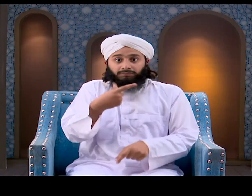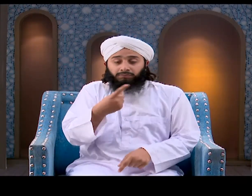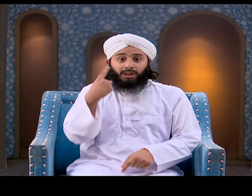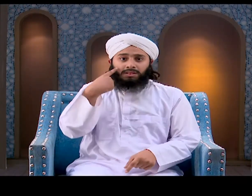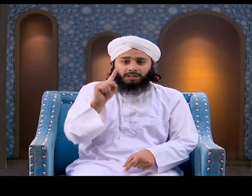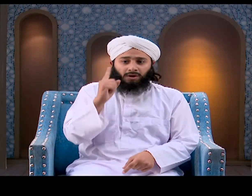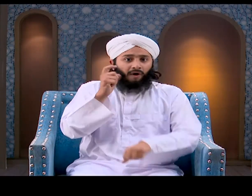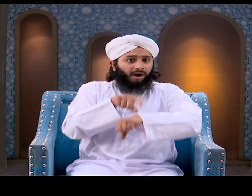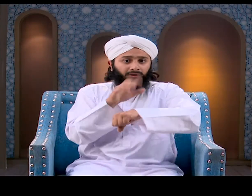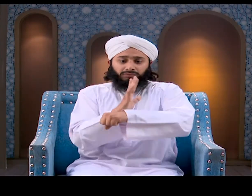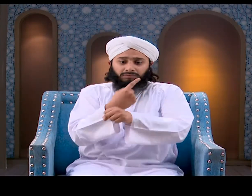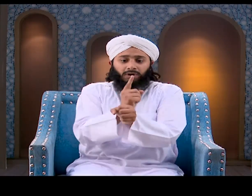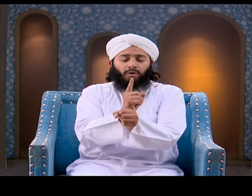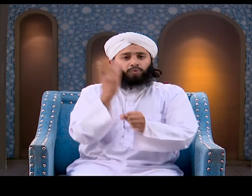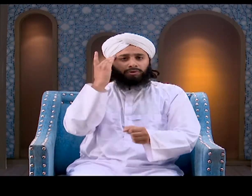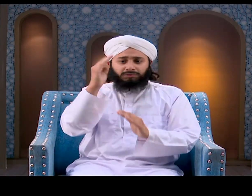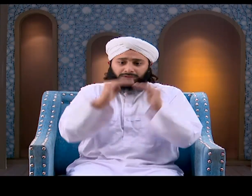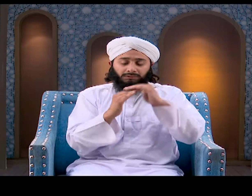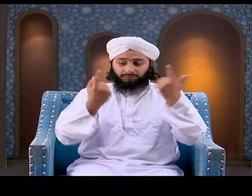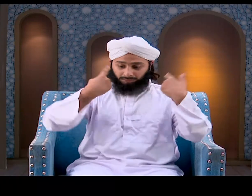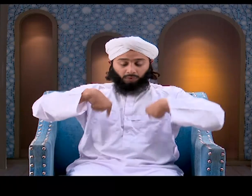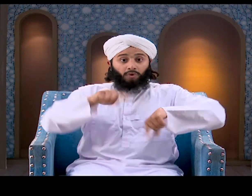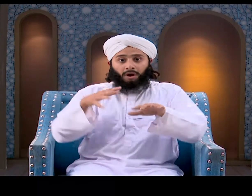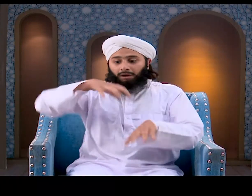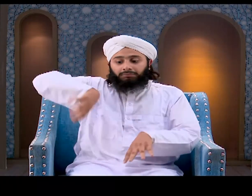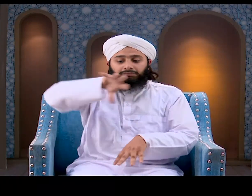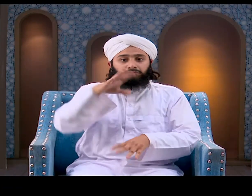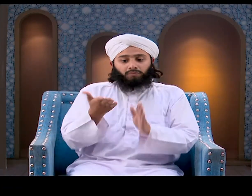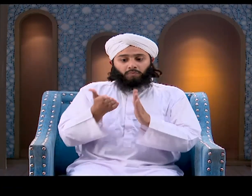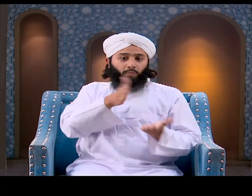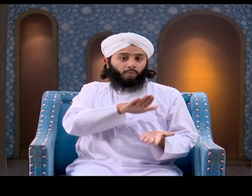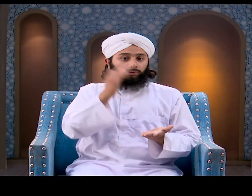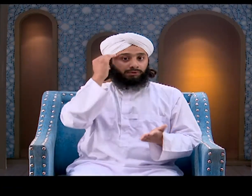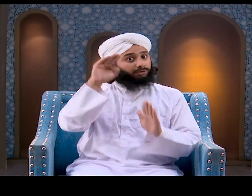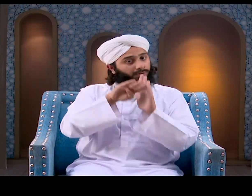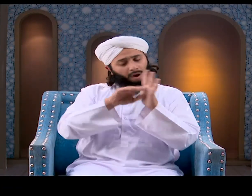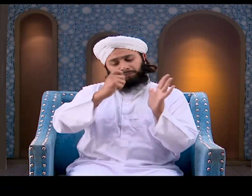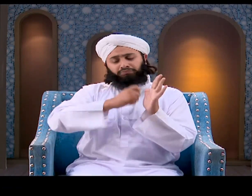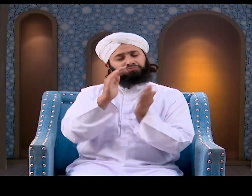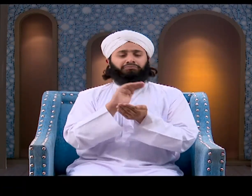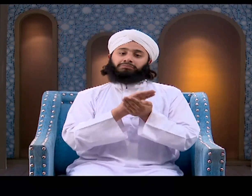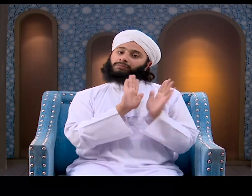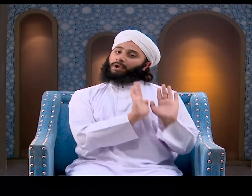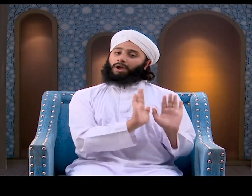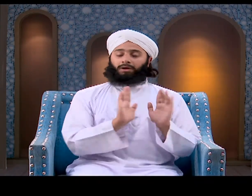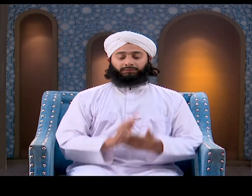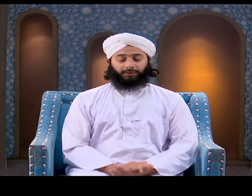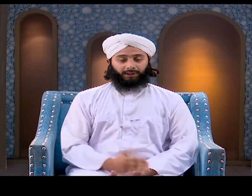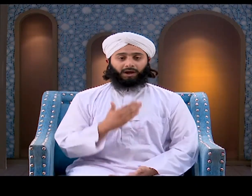دن، کس وقت، کس لمحے، کس حال میں کہاں موت آنی ہے، اللہ پاک کے ہاں یہ سب کچھ طے ہے۔ ہم یہ